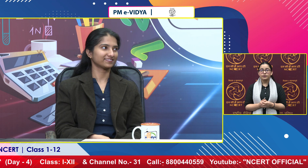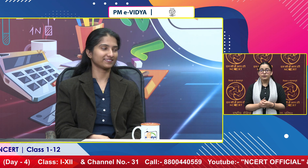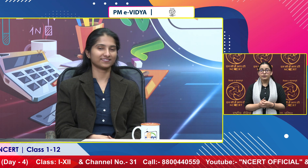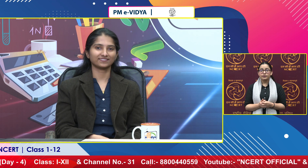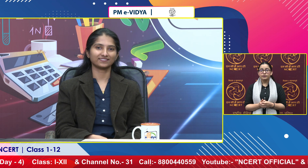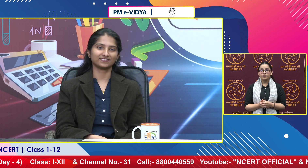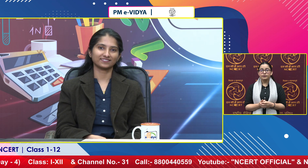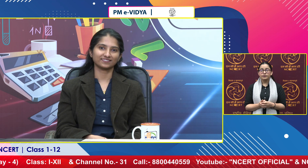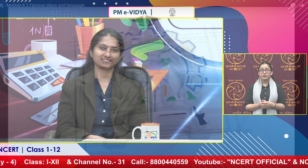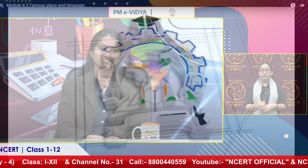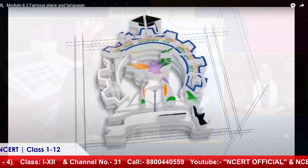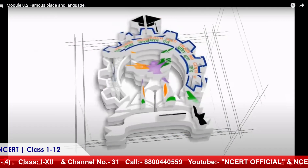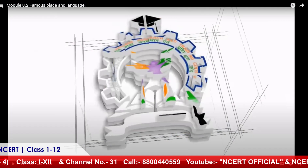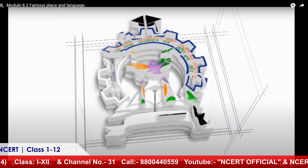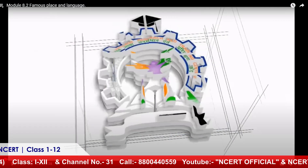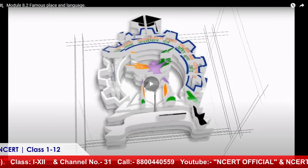हैं। डेफिनेटली।